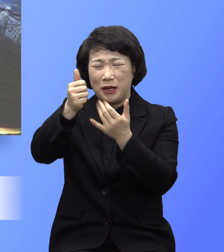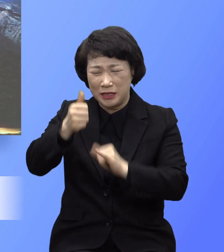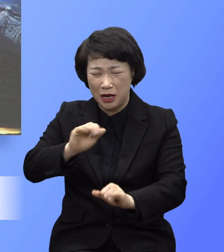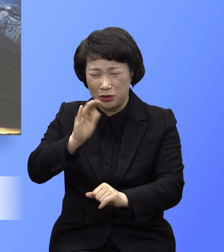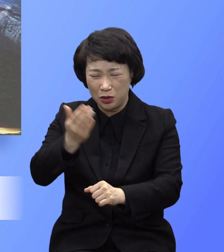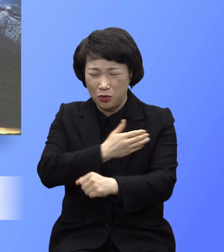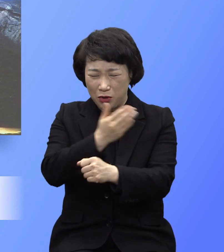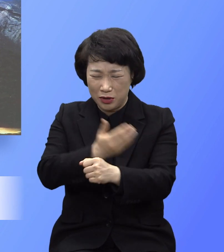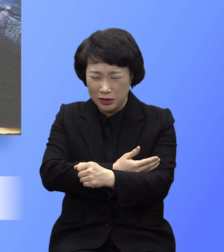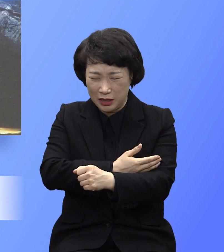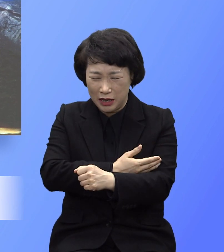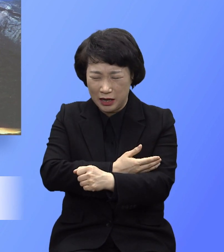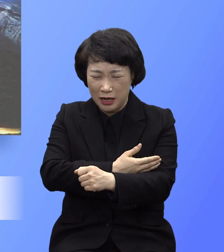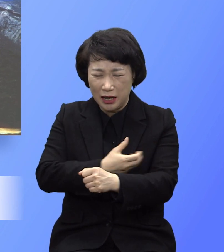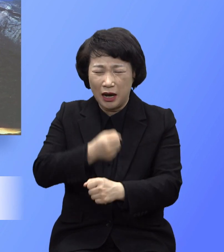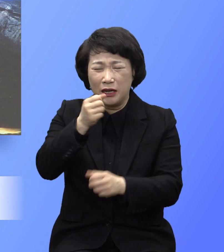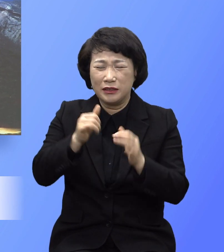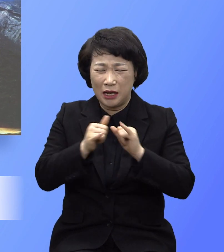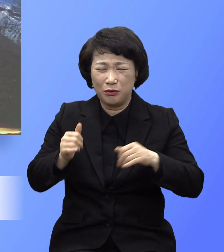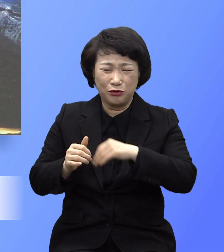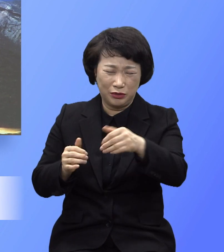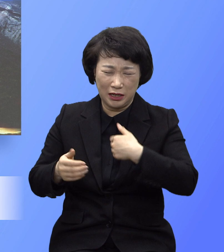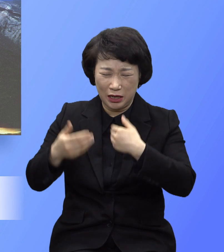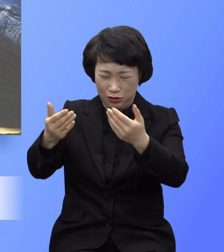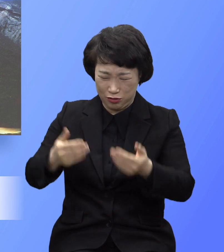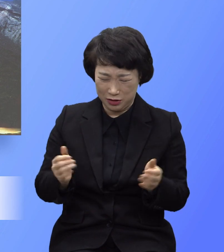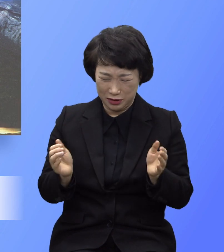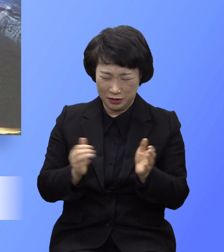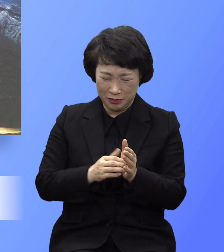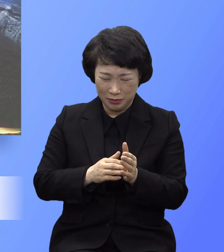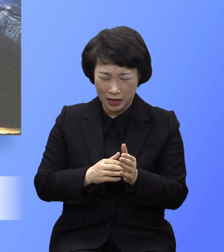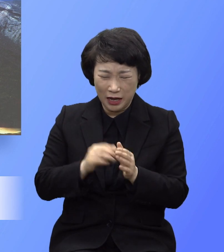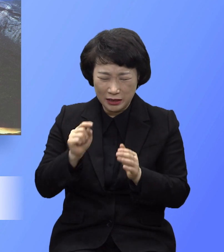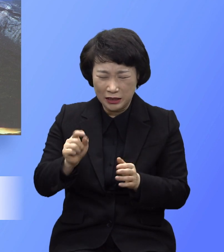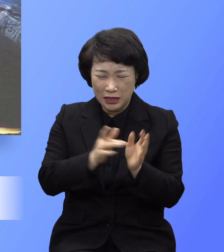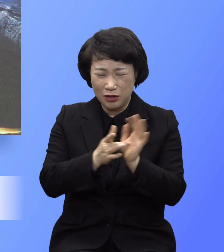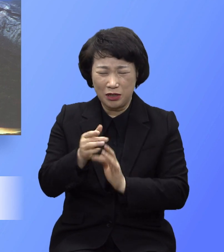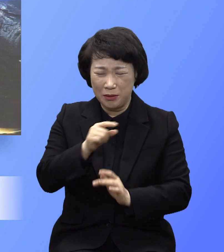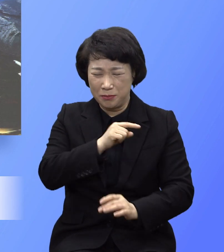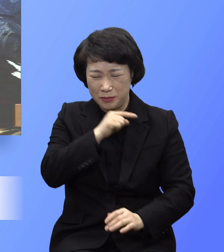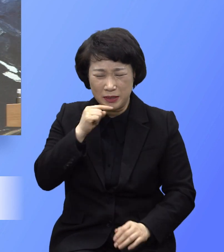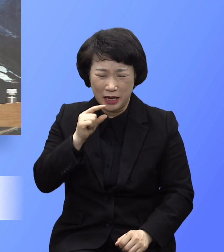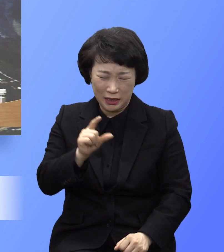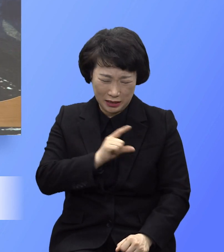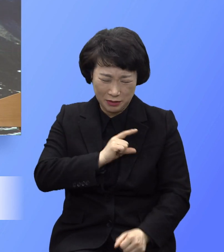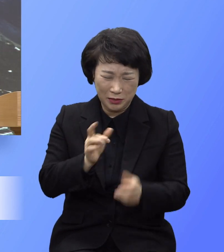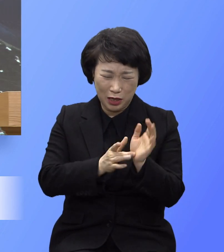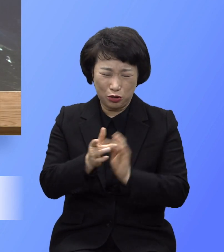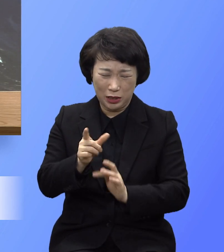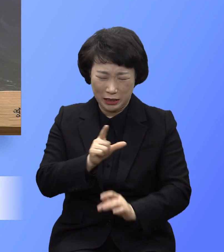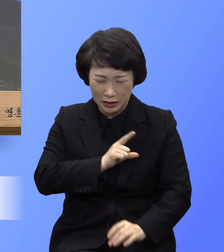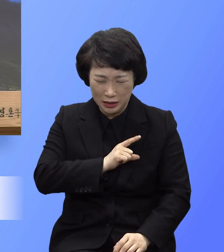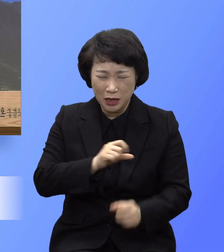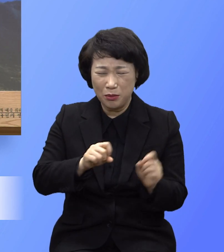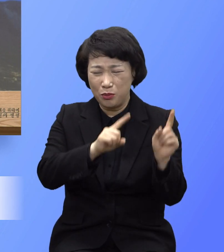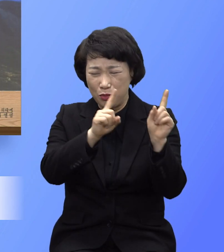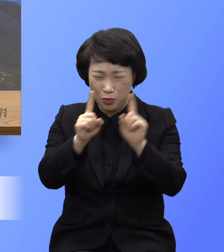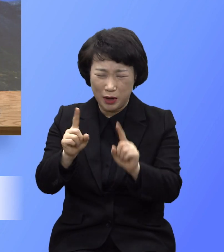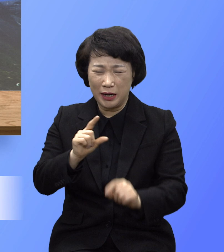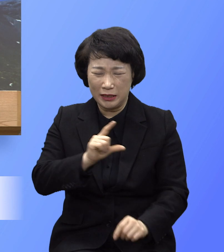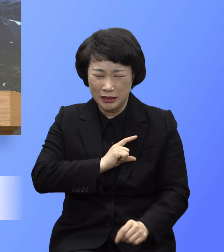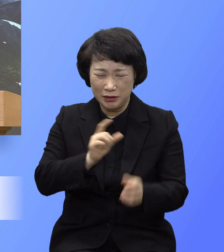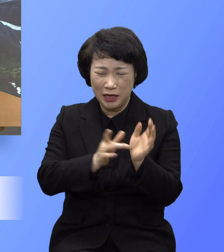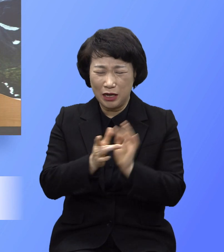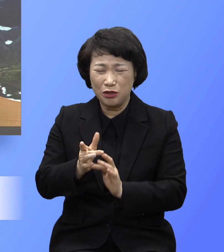자녀된 권세 있는 자에게 주셨사오리. 그 피의 이름, 예수의 이름, 부활의